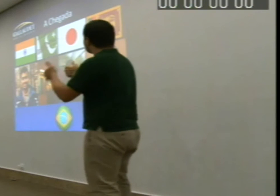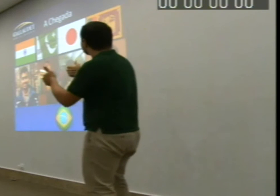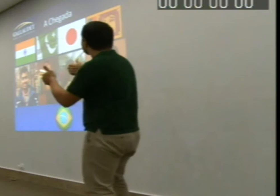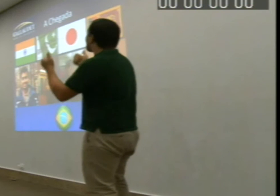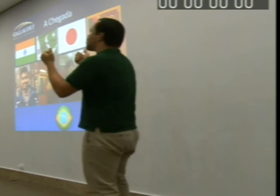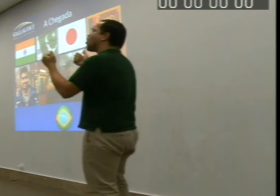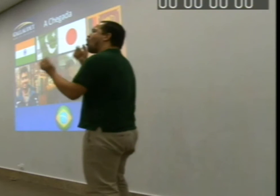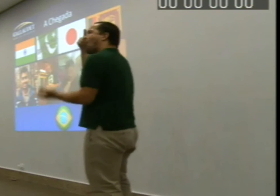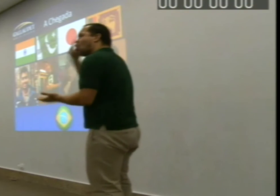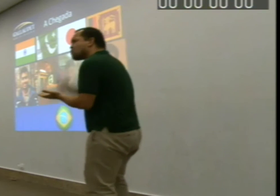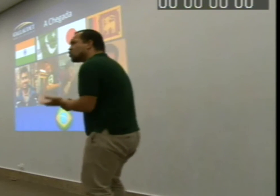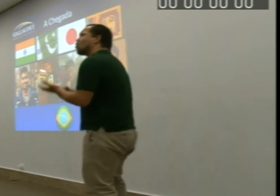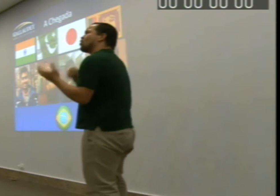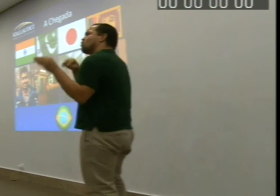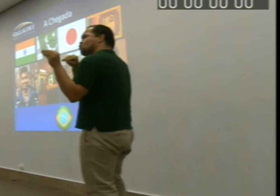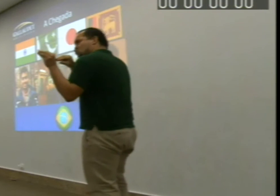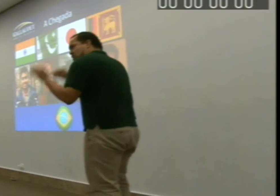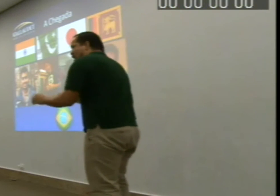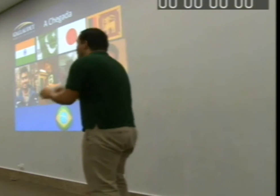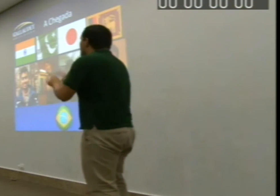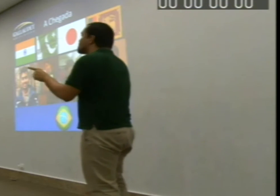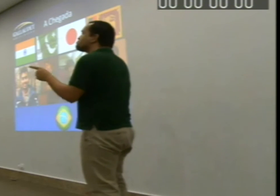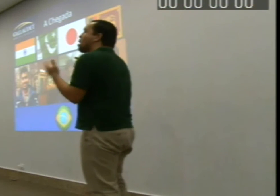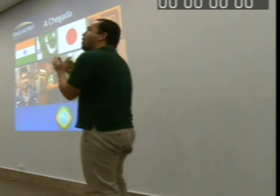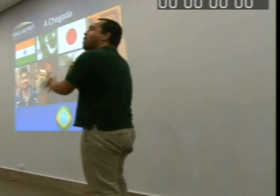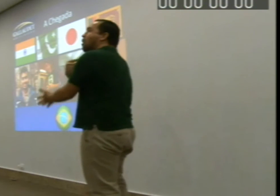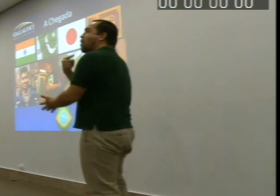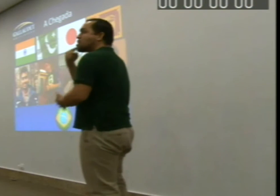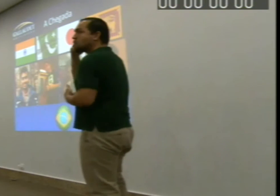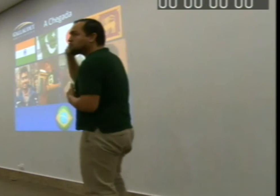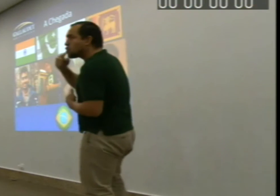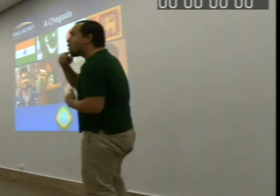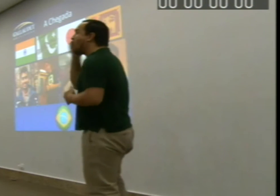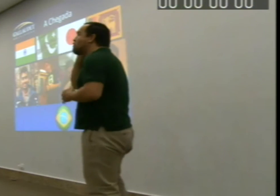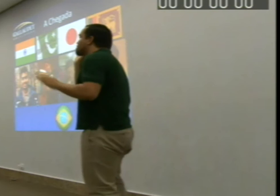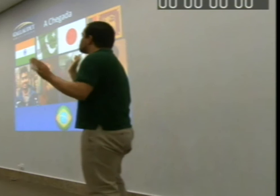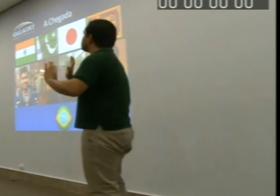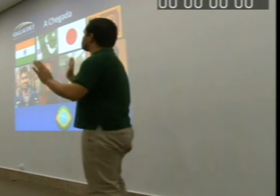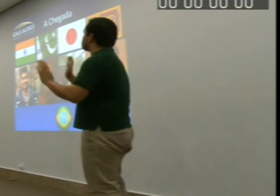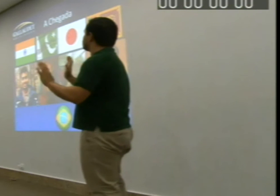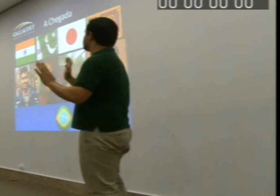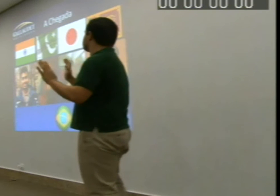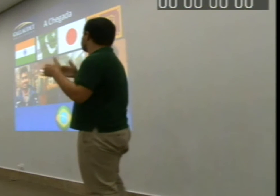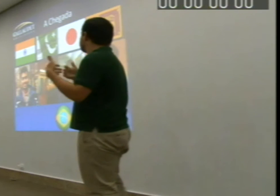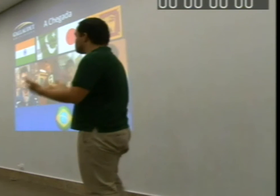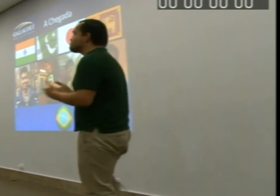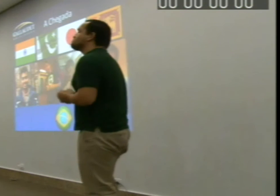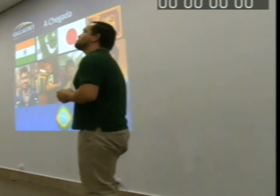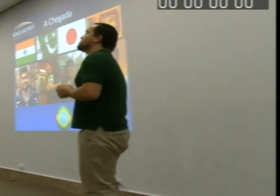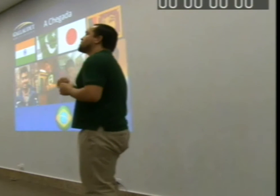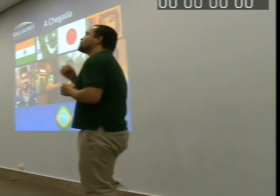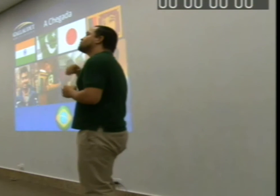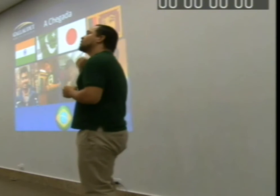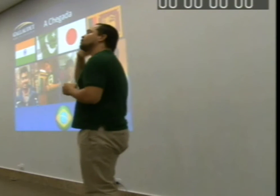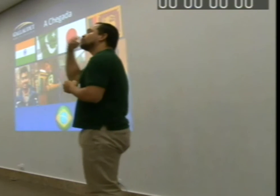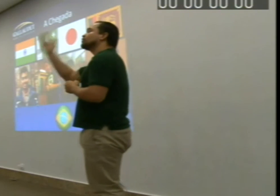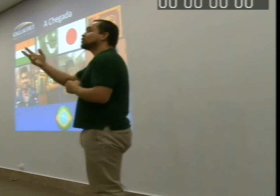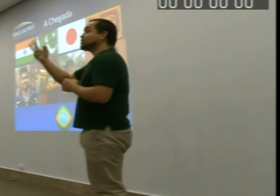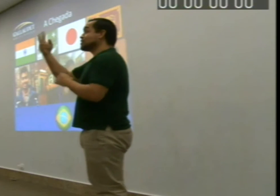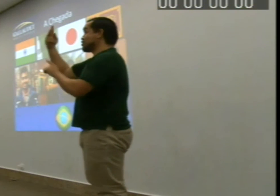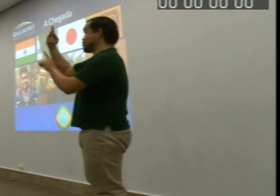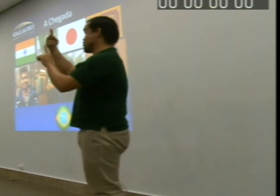conversamos trocamos experiências E combinamos de mudar então e eles me perguntaram Você é surdo nunca me perguntaram se era surdo ou